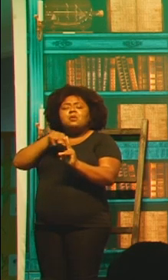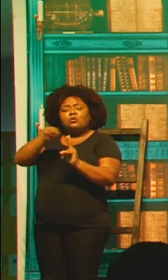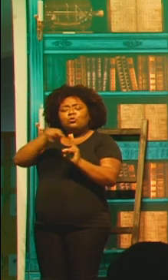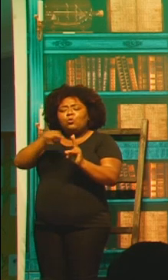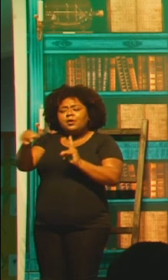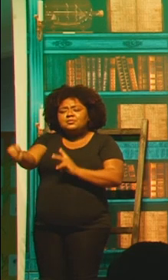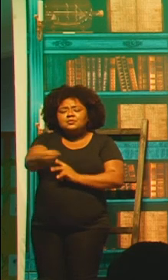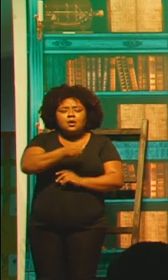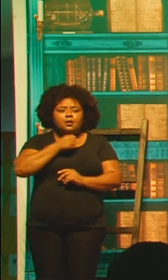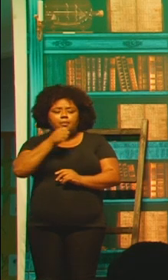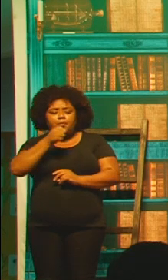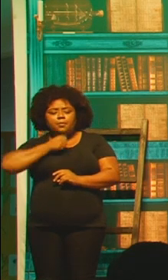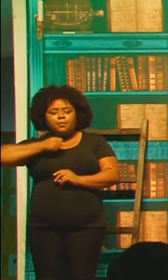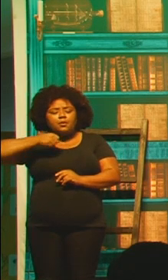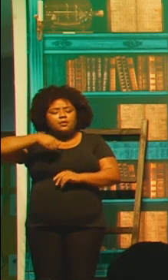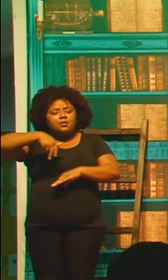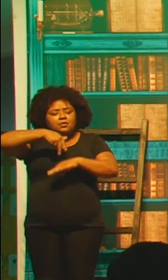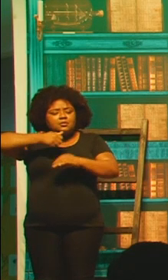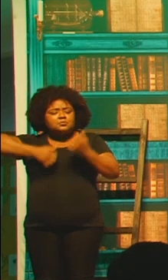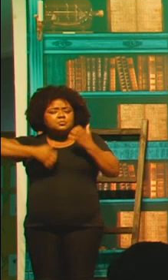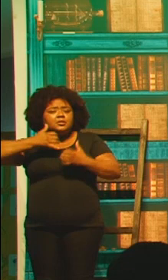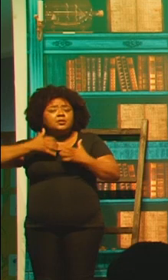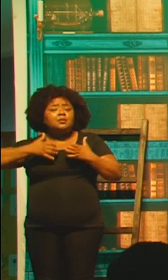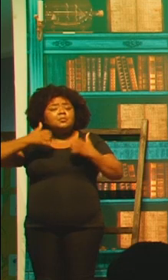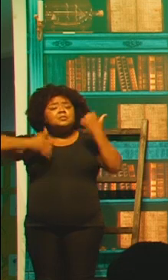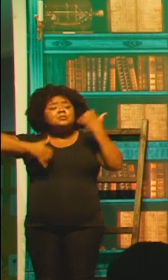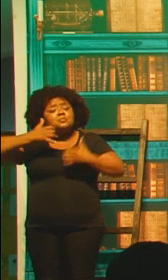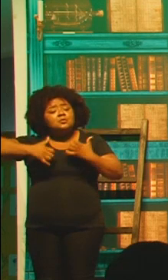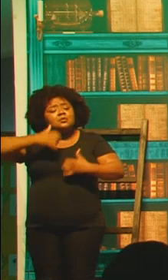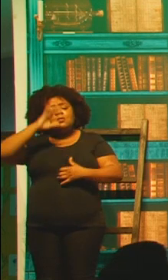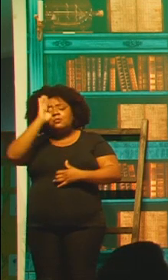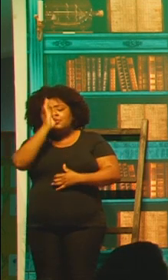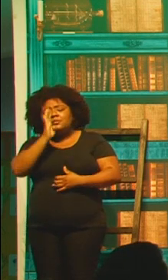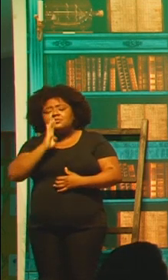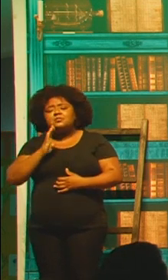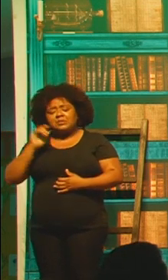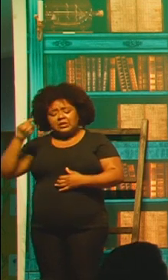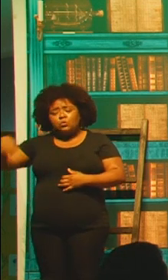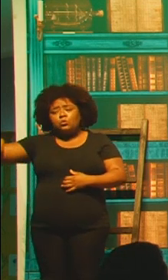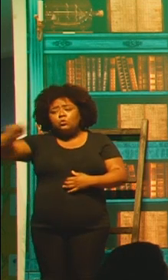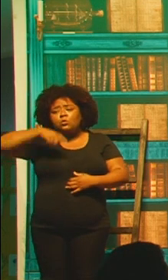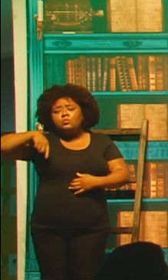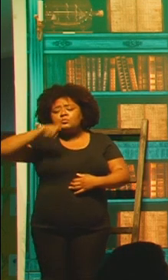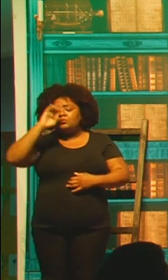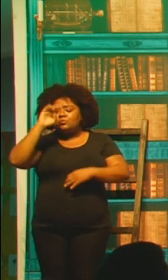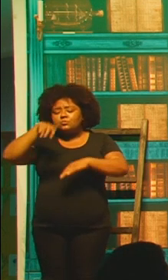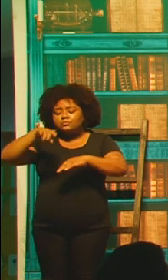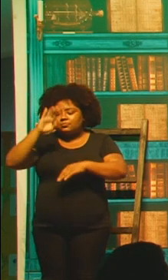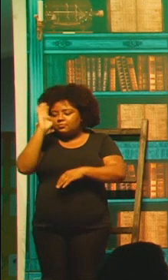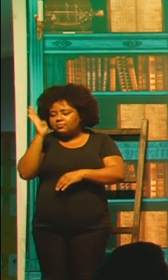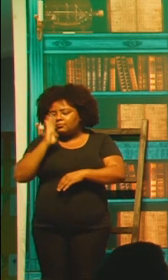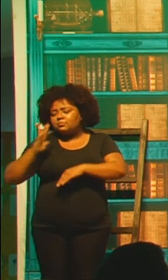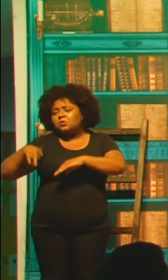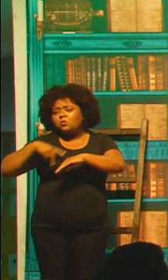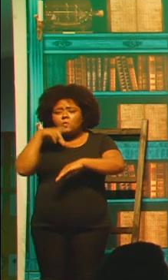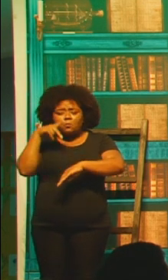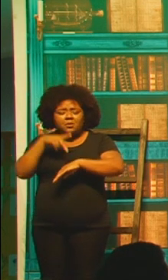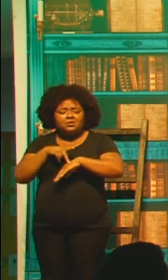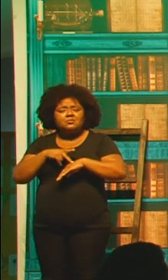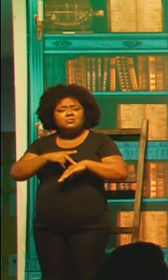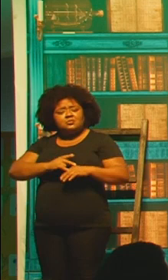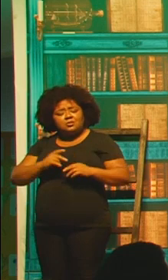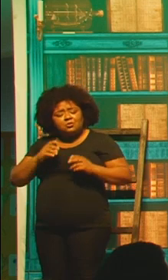que vai falar sobre o Brasil, o nosso Brasil, esse país que persiste com suas